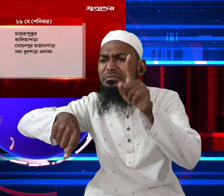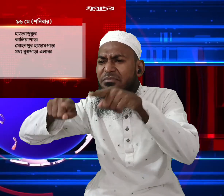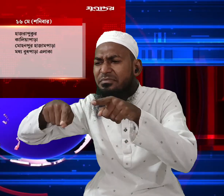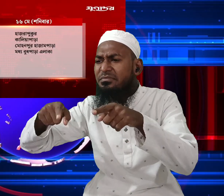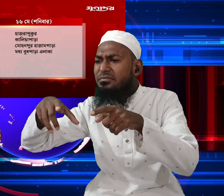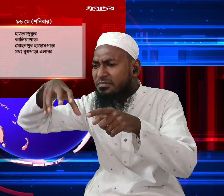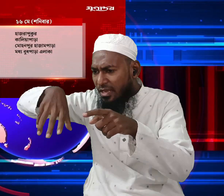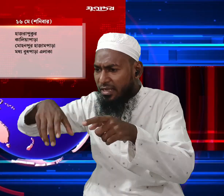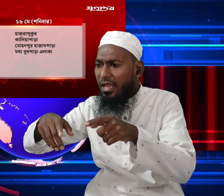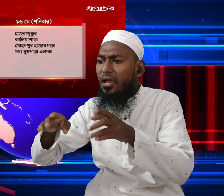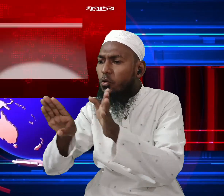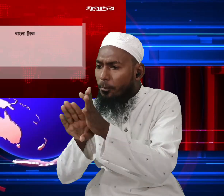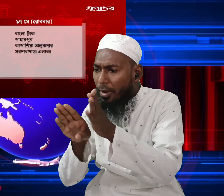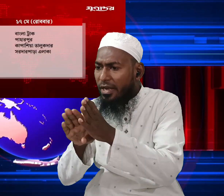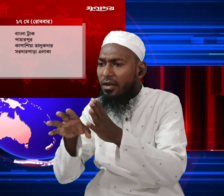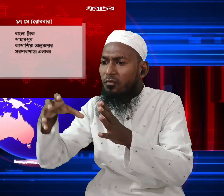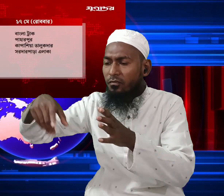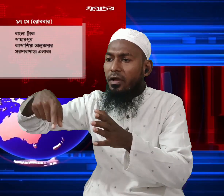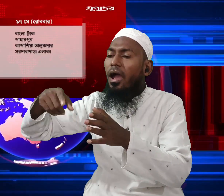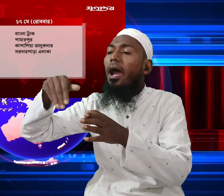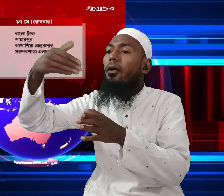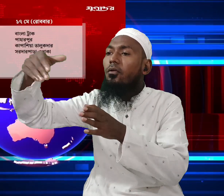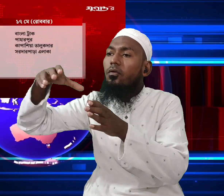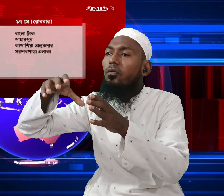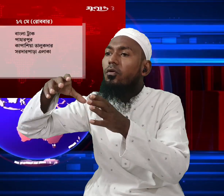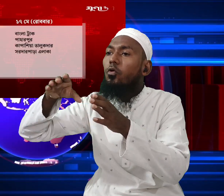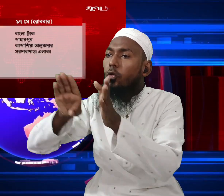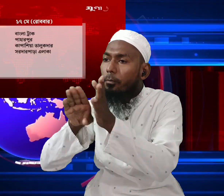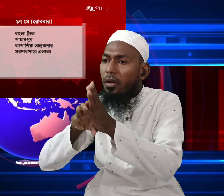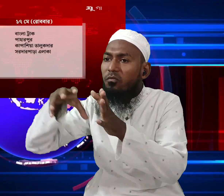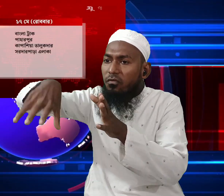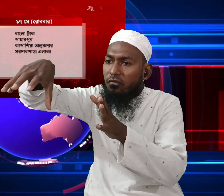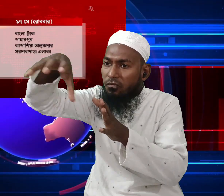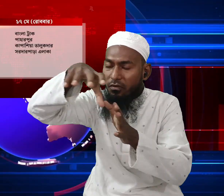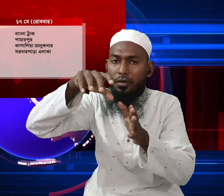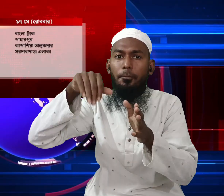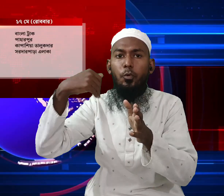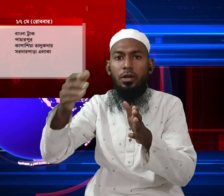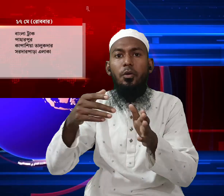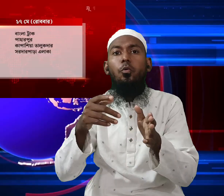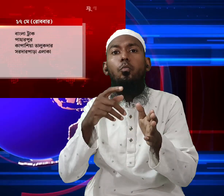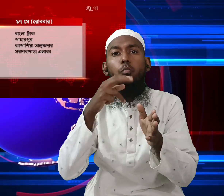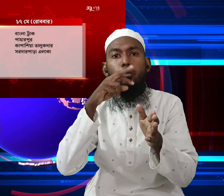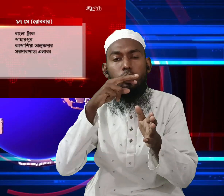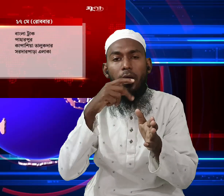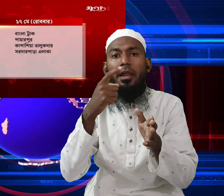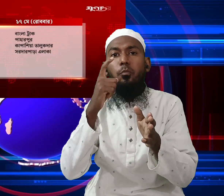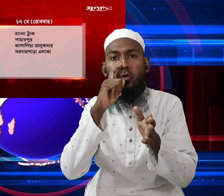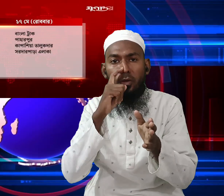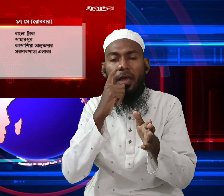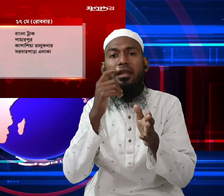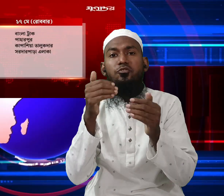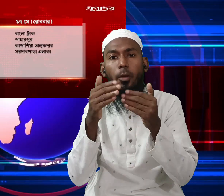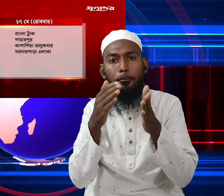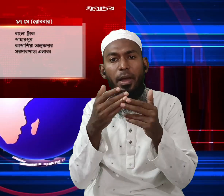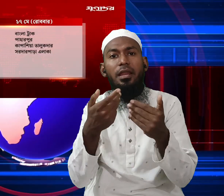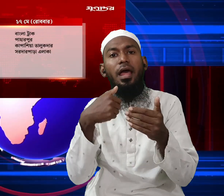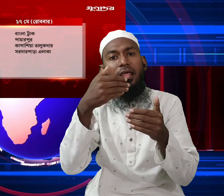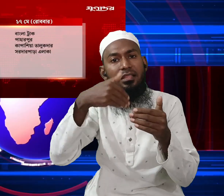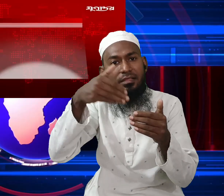এলাকায় থাকছে না বিদ্যুৎ। ১৭ মে রোববার বিদ্যুৎ থাকবে না বাংলা ট্রাক, পাহাড়পুর, কাপাসিয়া তালুকদার অথবা সর্দারপাড়া এলাকায়।